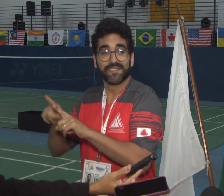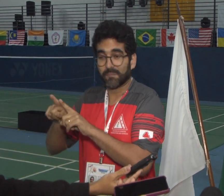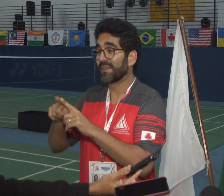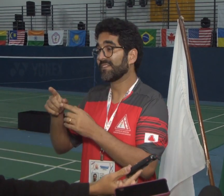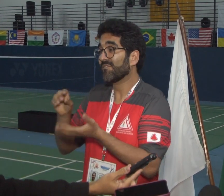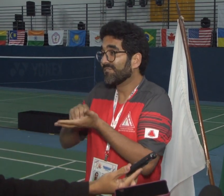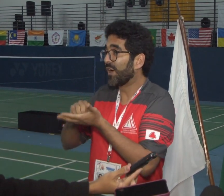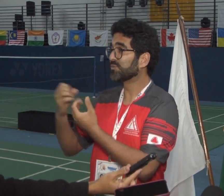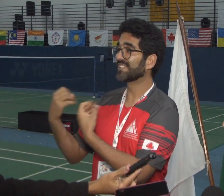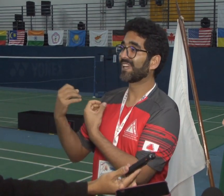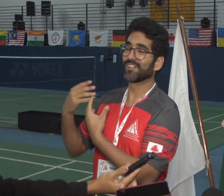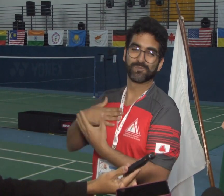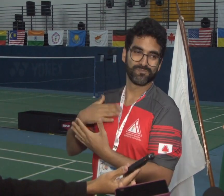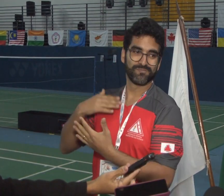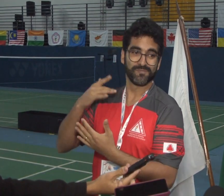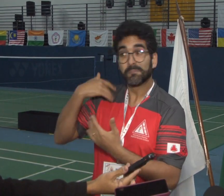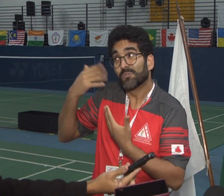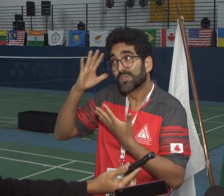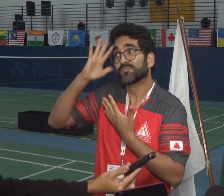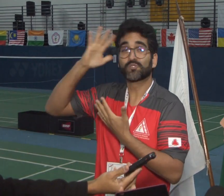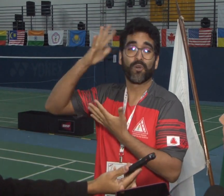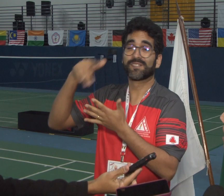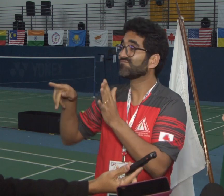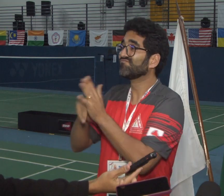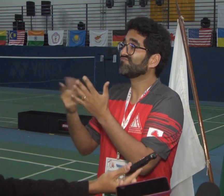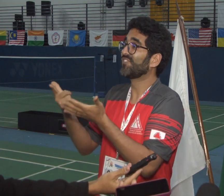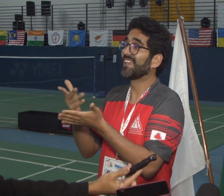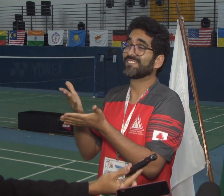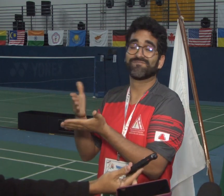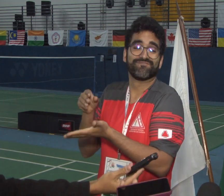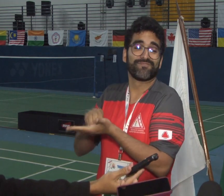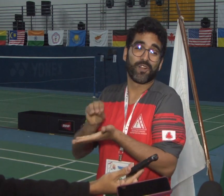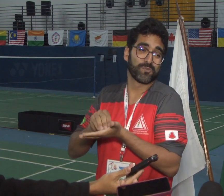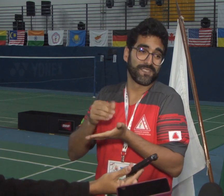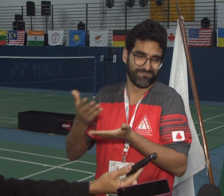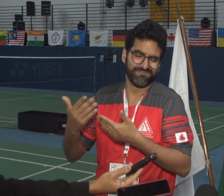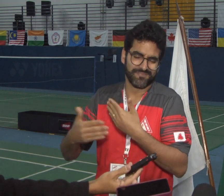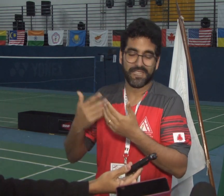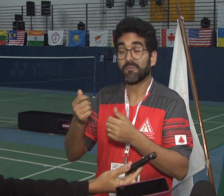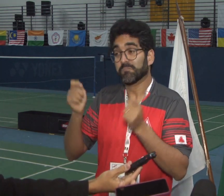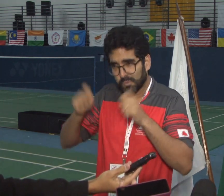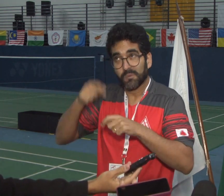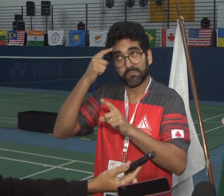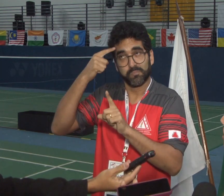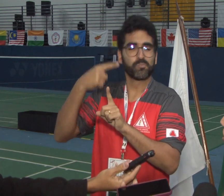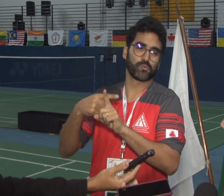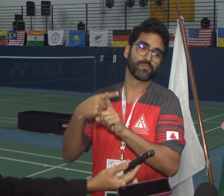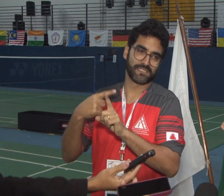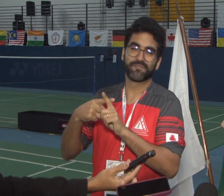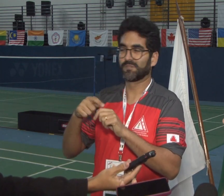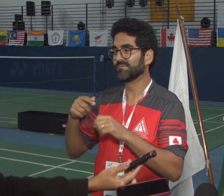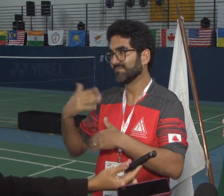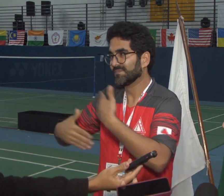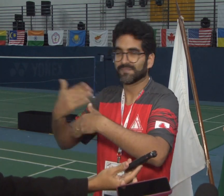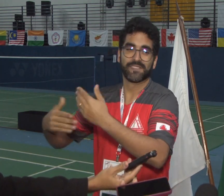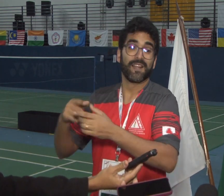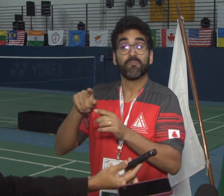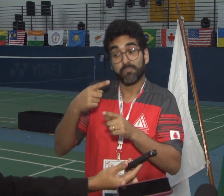professor também, de educação física, na modalidade de badminton. Porque eu sempre senti essa necessidade como pessoa surda.